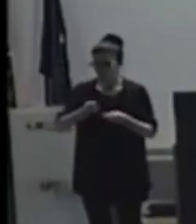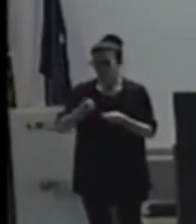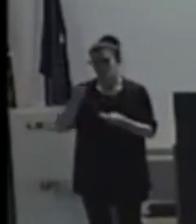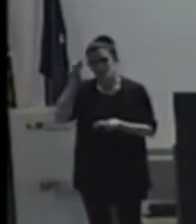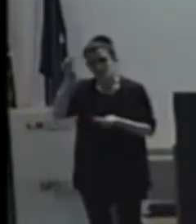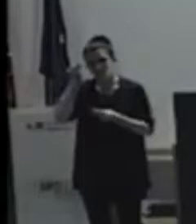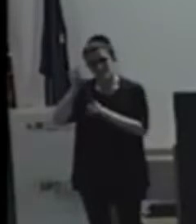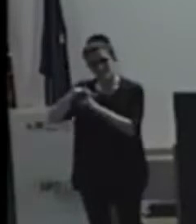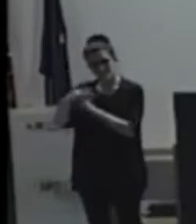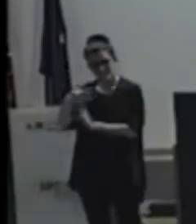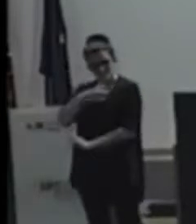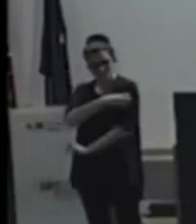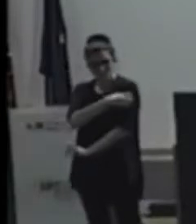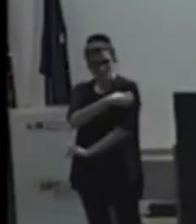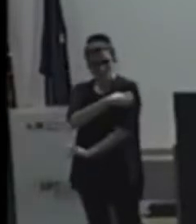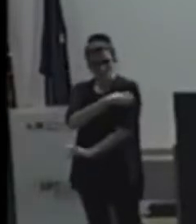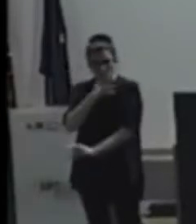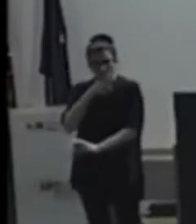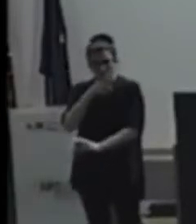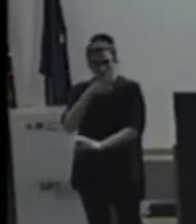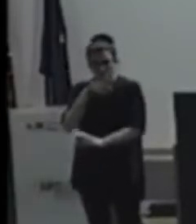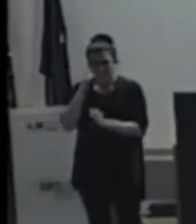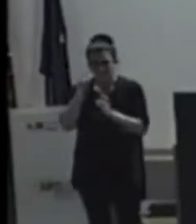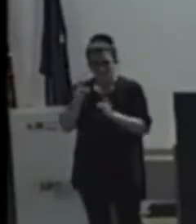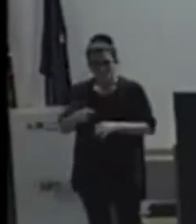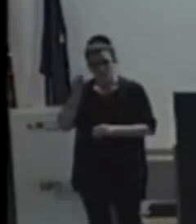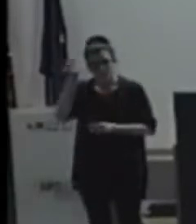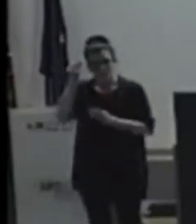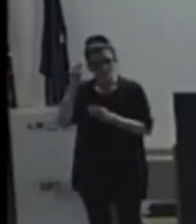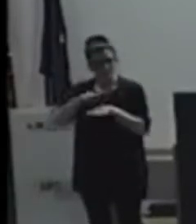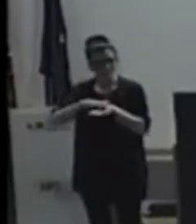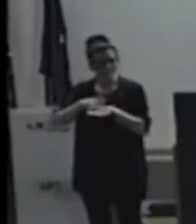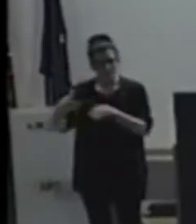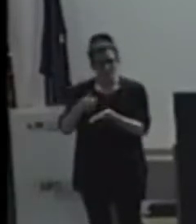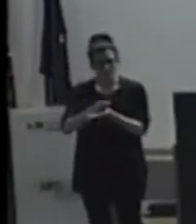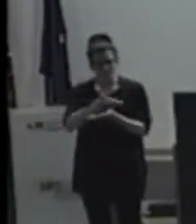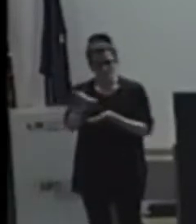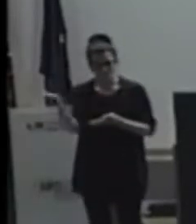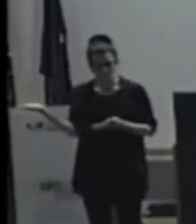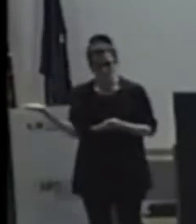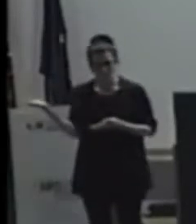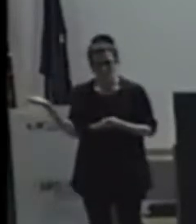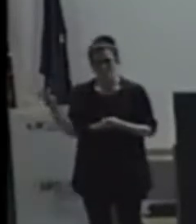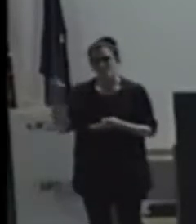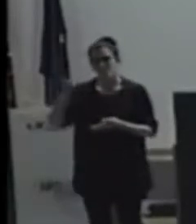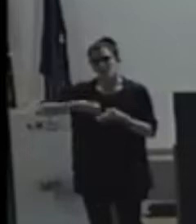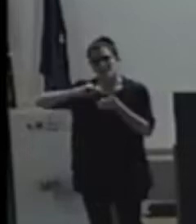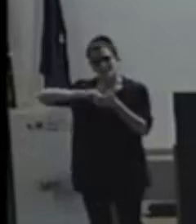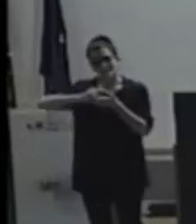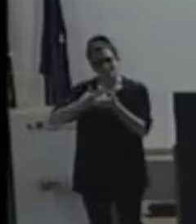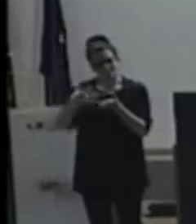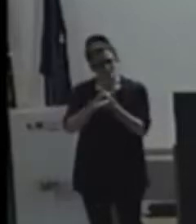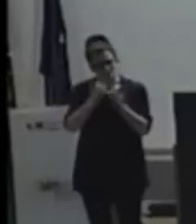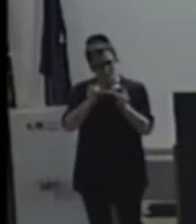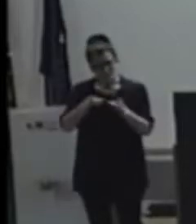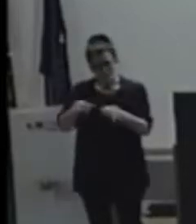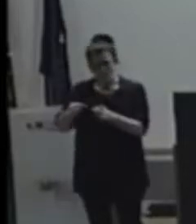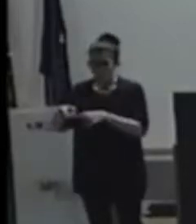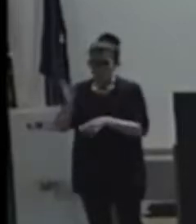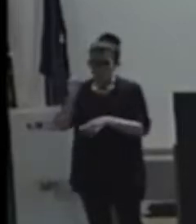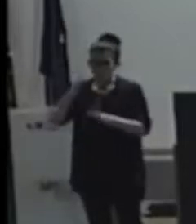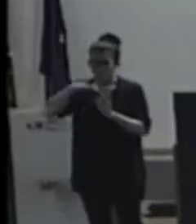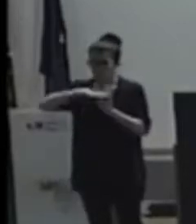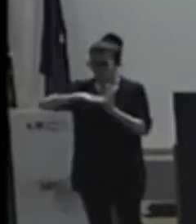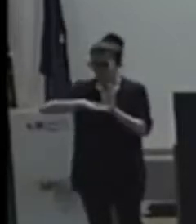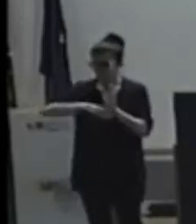monitorización hemos pasado a ese nivel. Yo creo que sí que es para todos. Habrá que ver que no todos los sistemas son iguales, tienen características diferentes